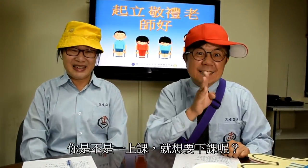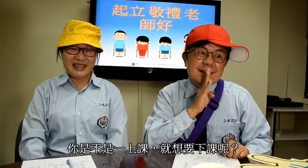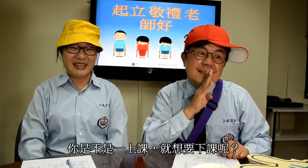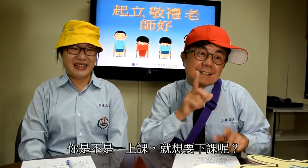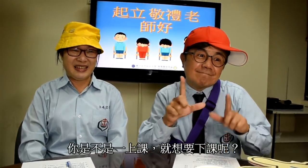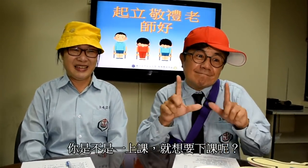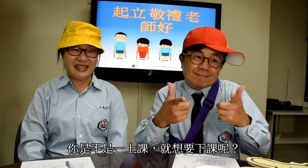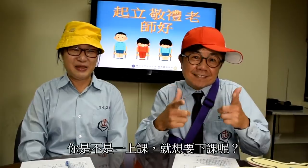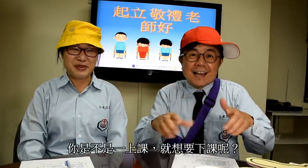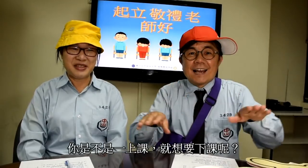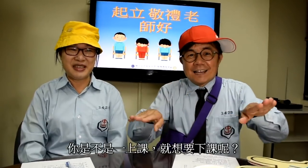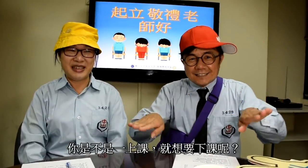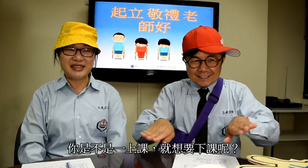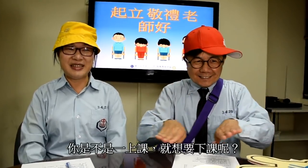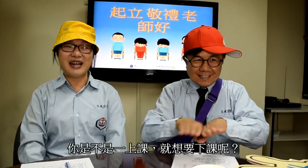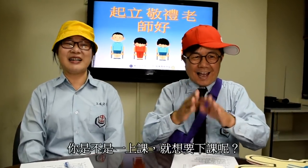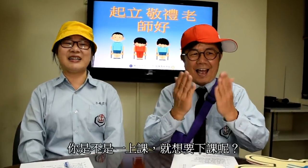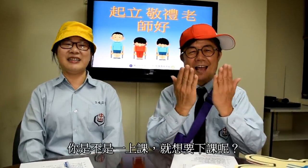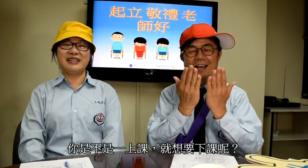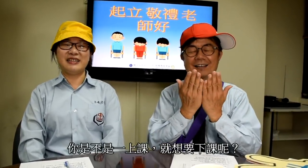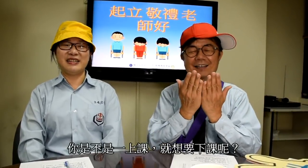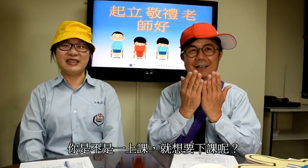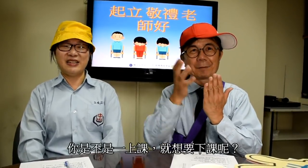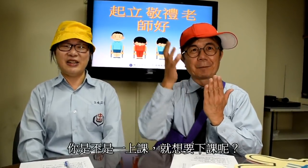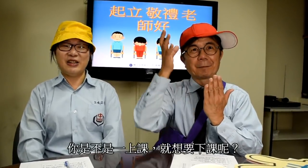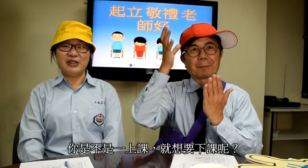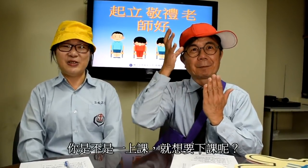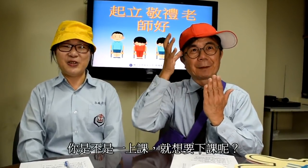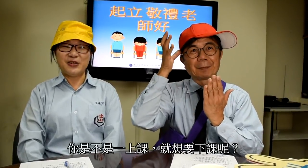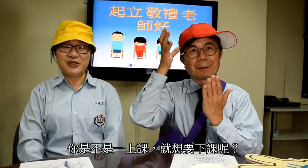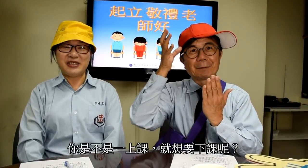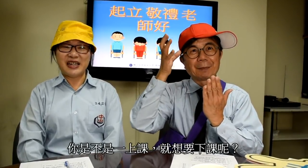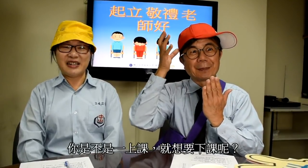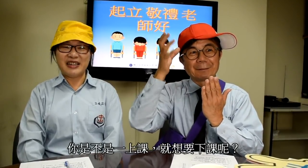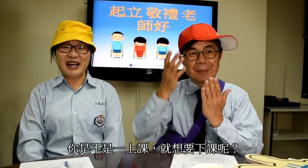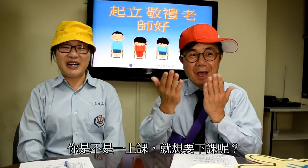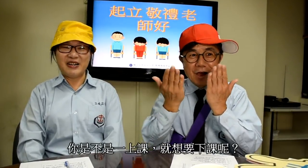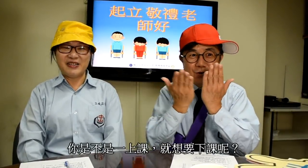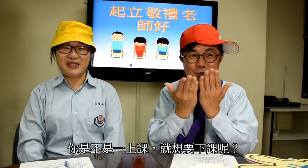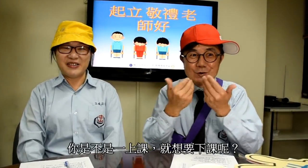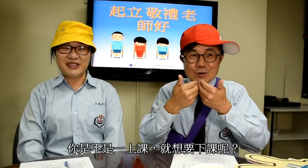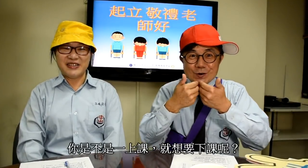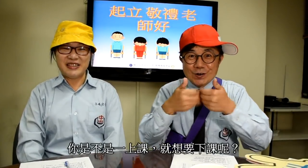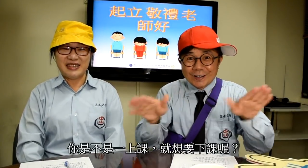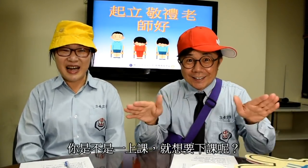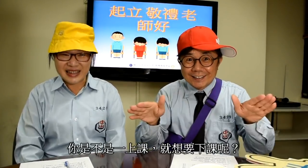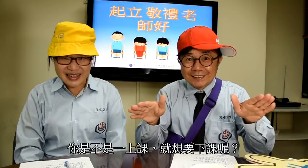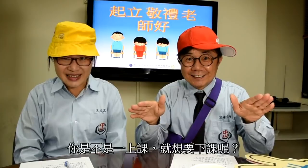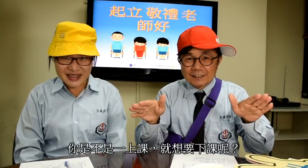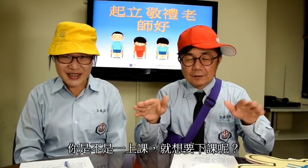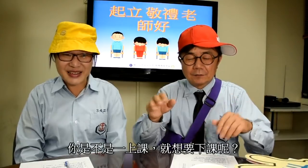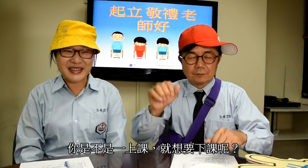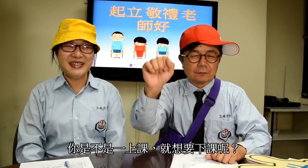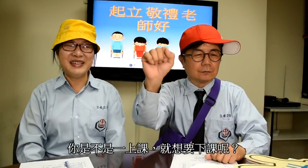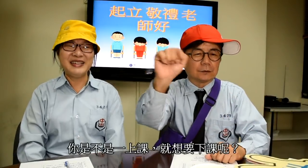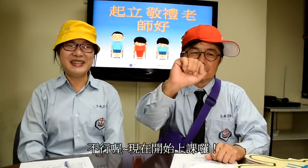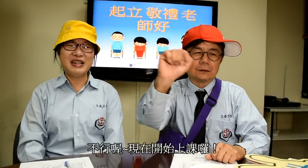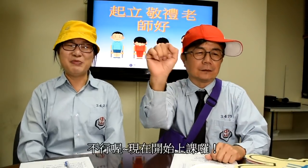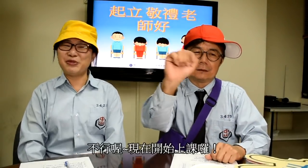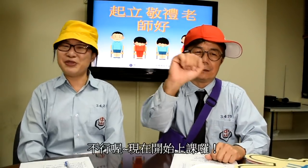你是不是一上课就想要下课呢？不行